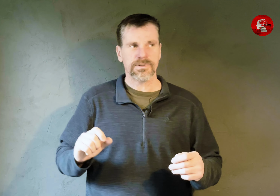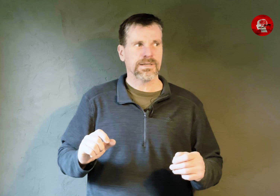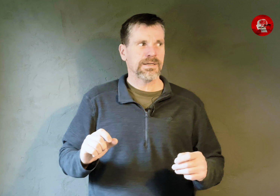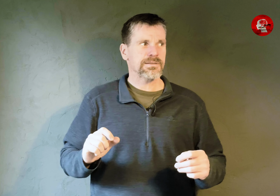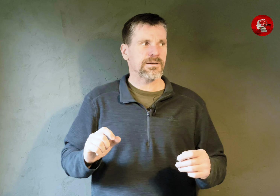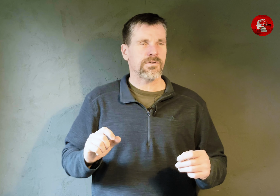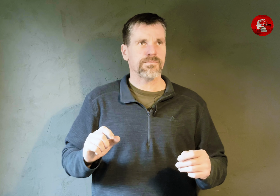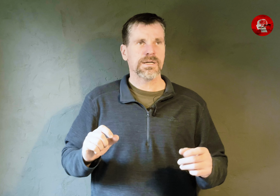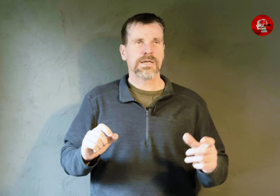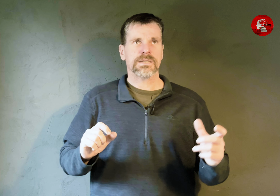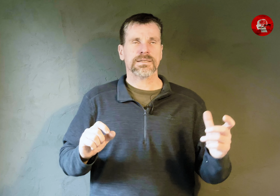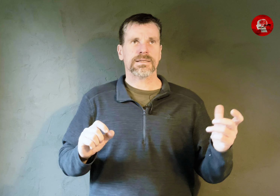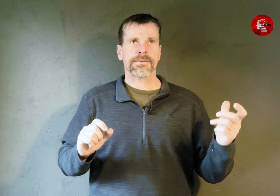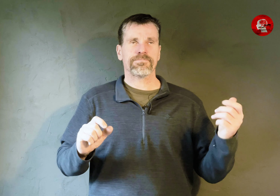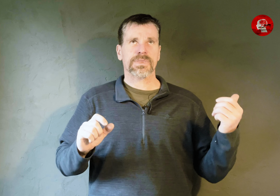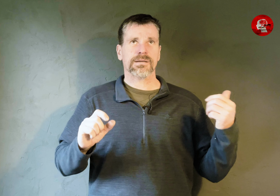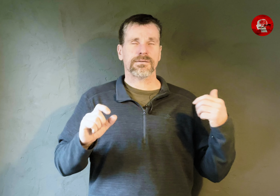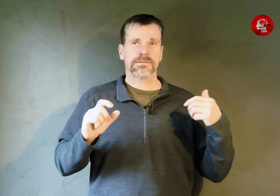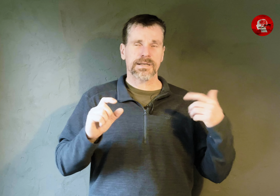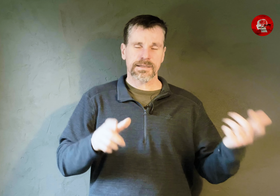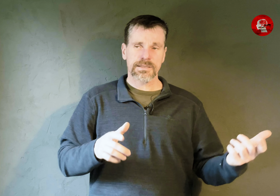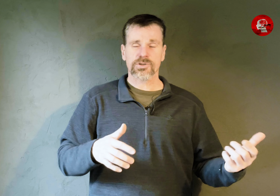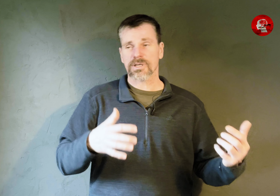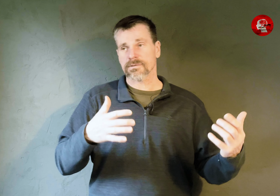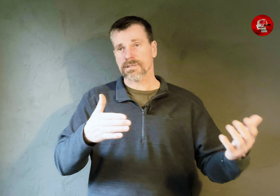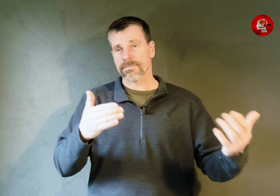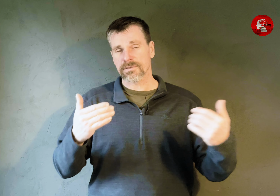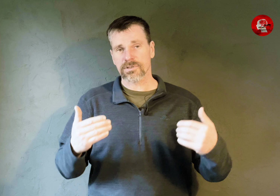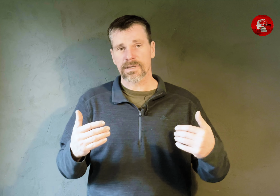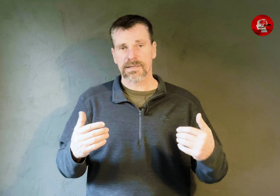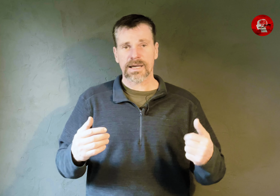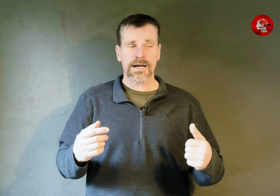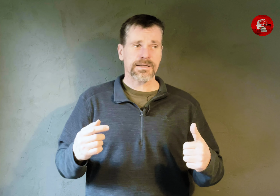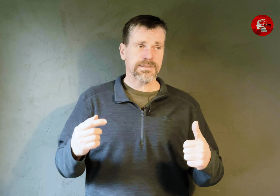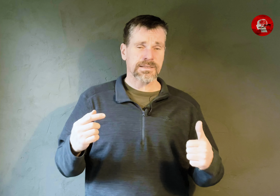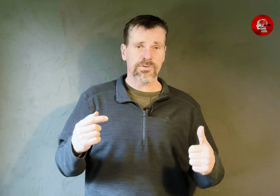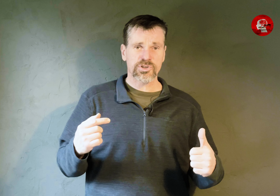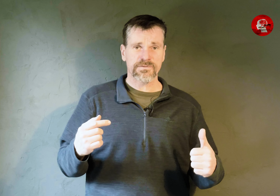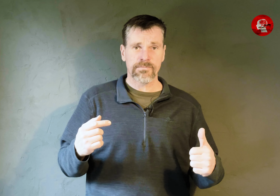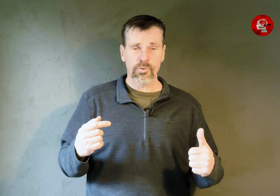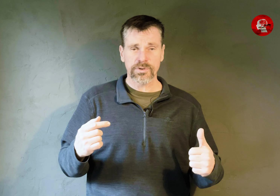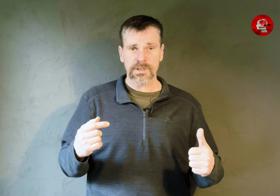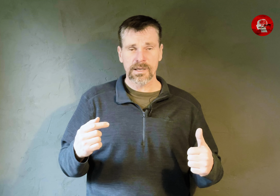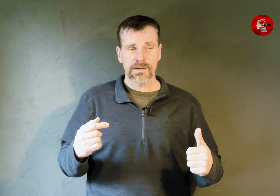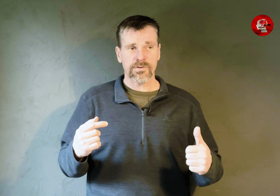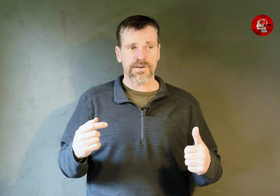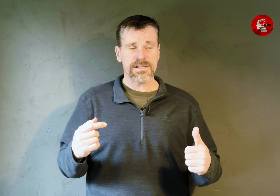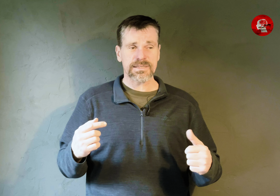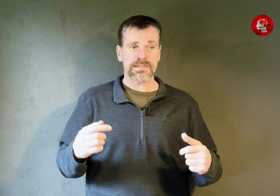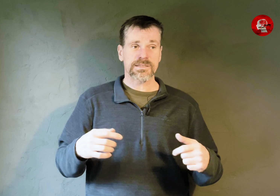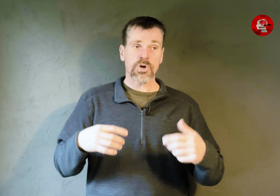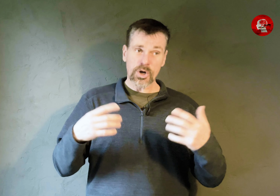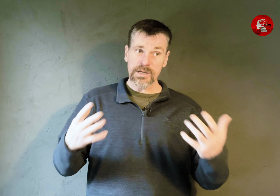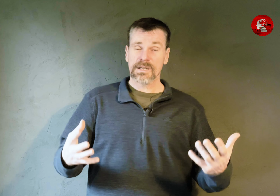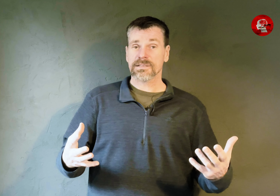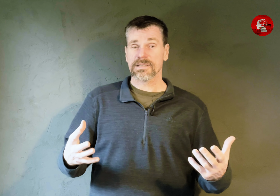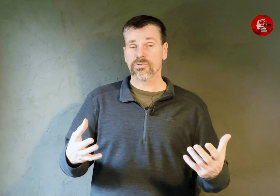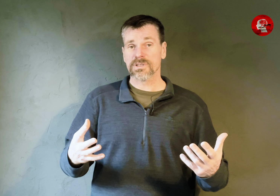zu kaufen und dann hat das hingeschickt und die haben zurück ja das ist in deutschland verboten und falls er das doch den kunden